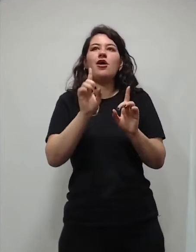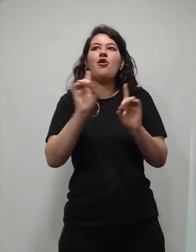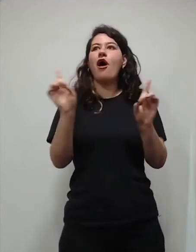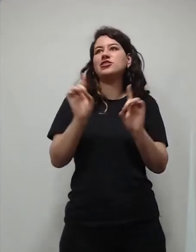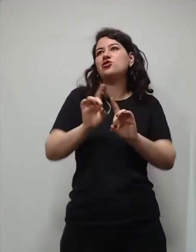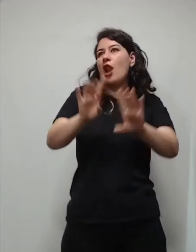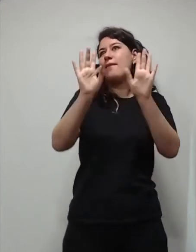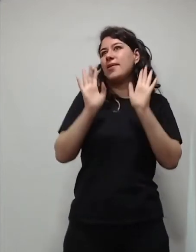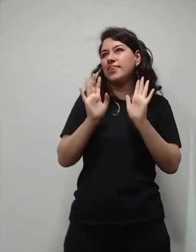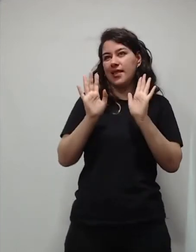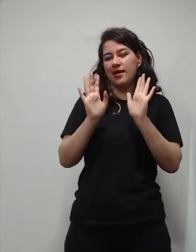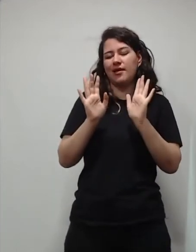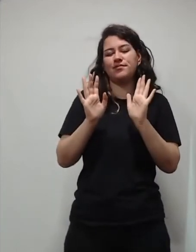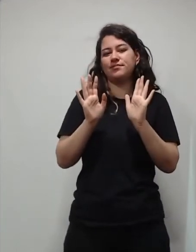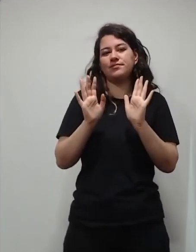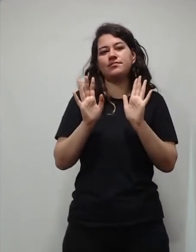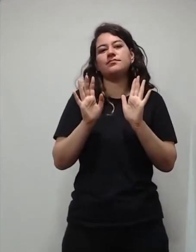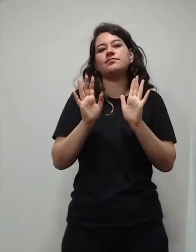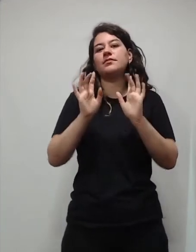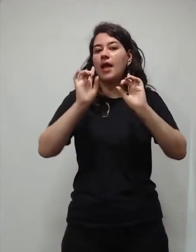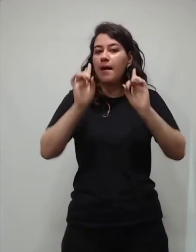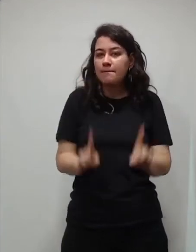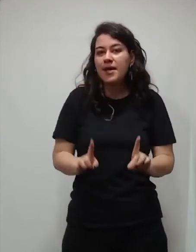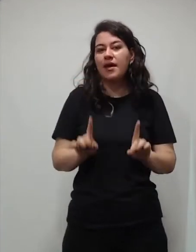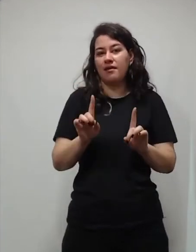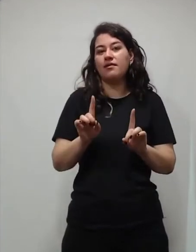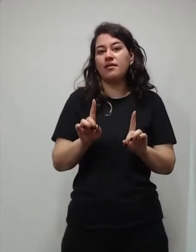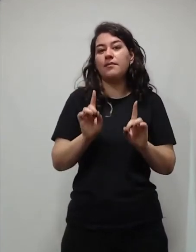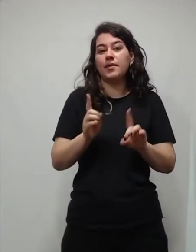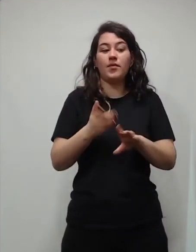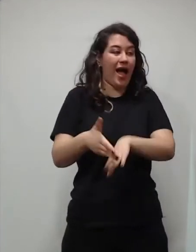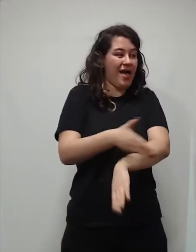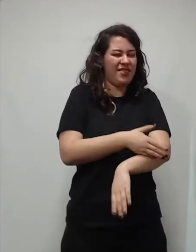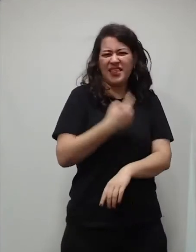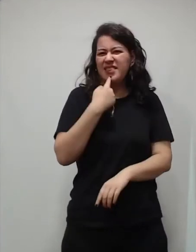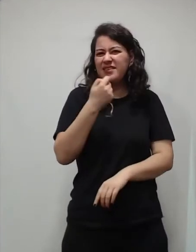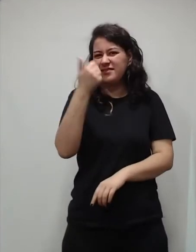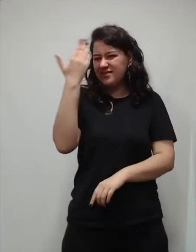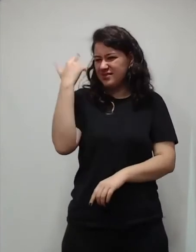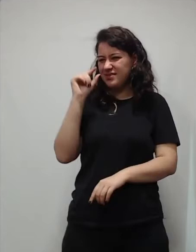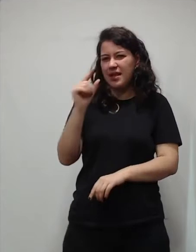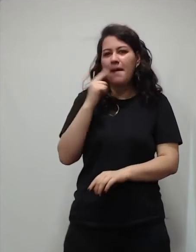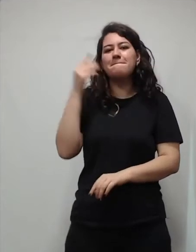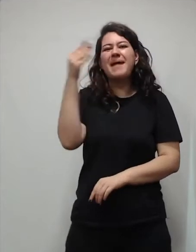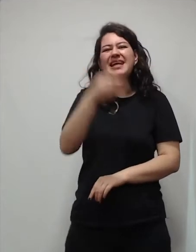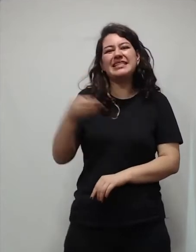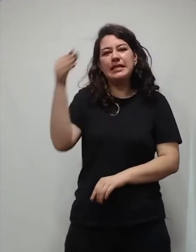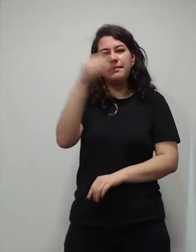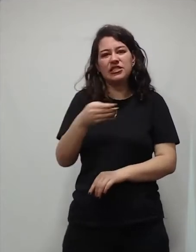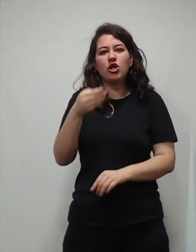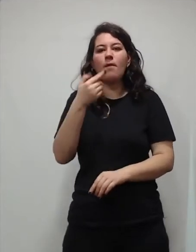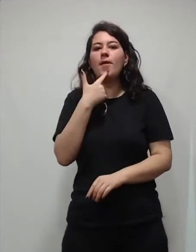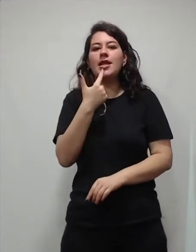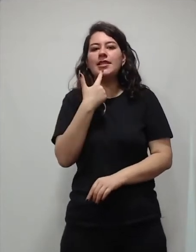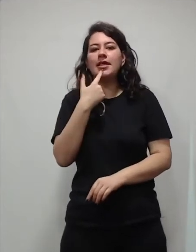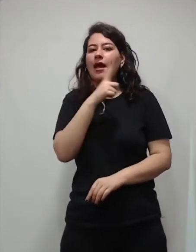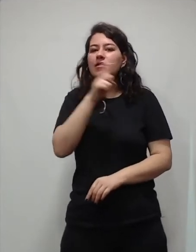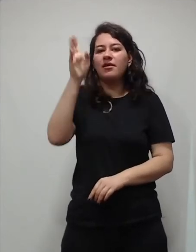no solamente. También de esto que decían ahora, ¿no? De la participación efectiva